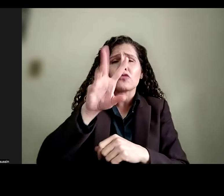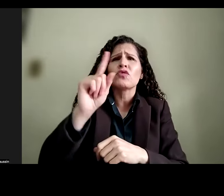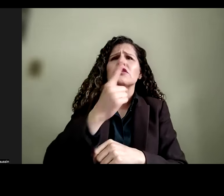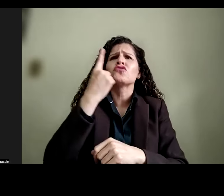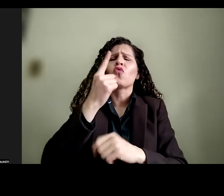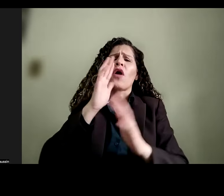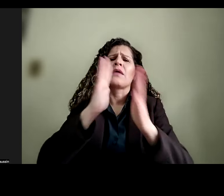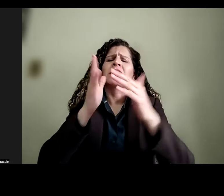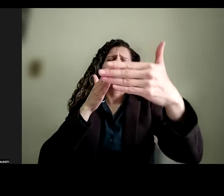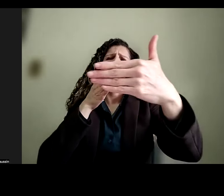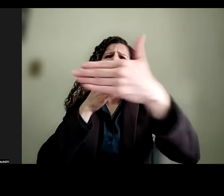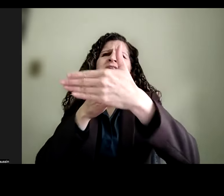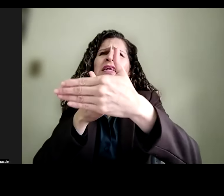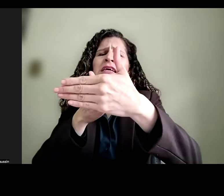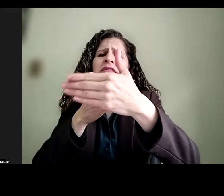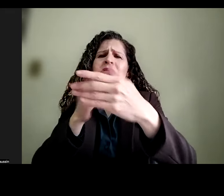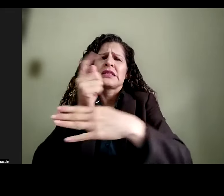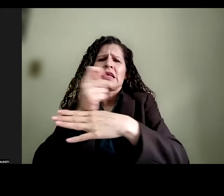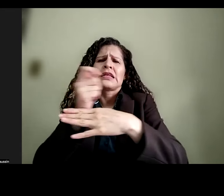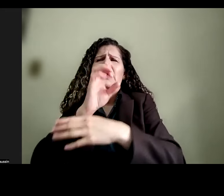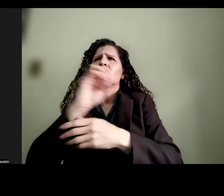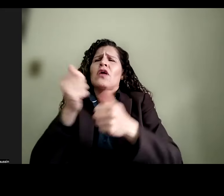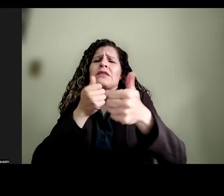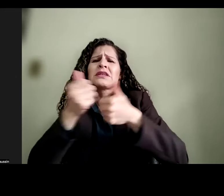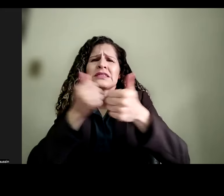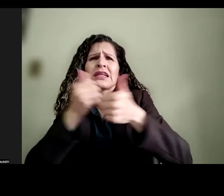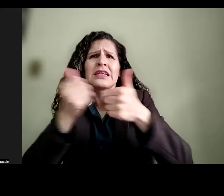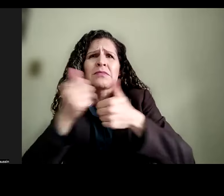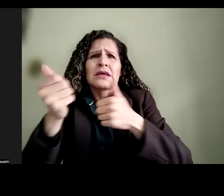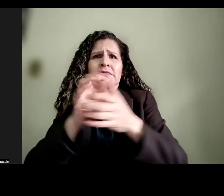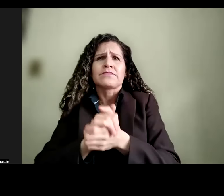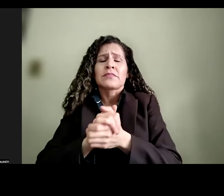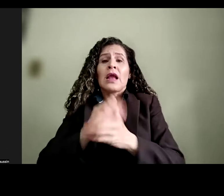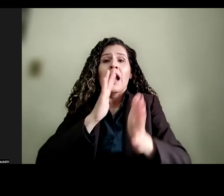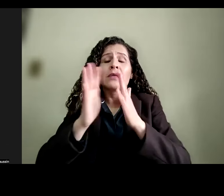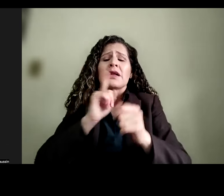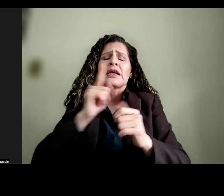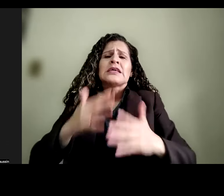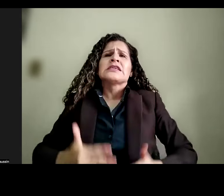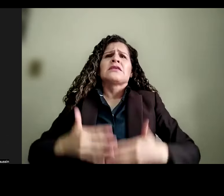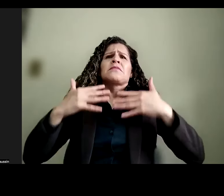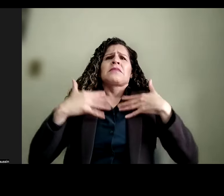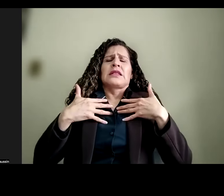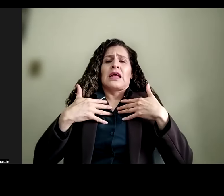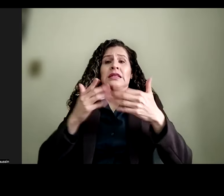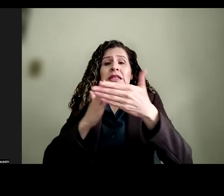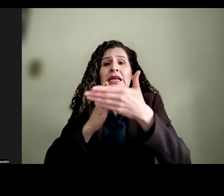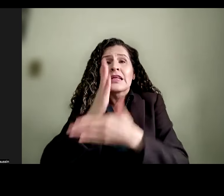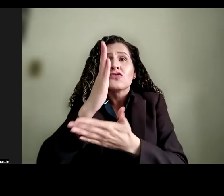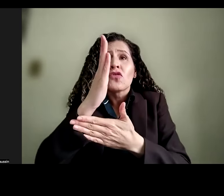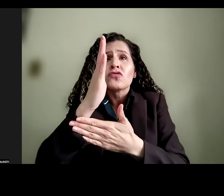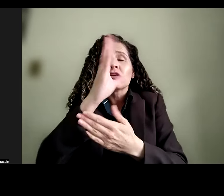Bolivia. Hablar de este tema no solamente es hablar de unas barreras tanto tecnológicas,